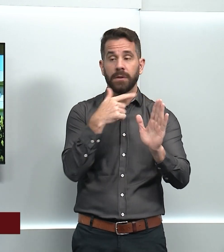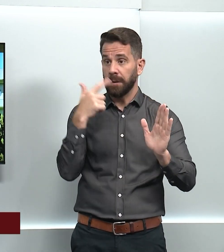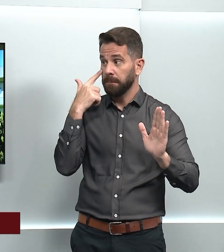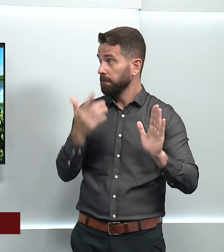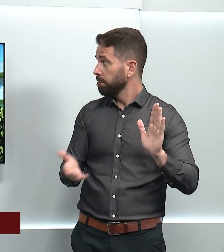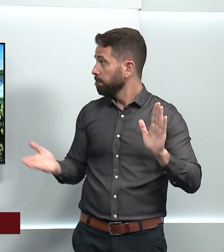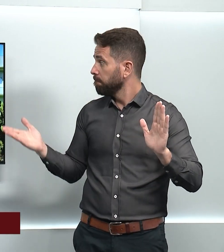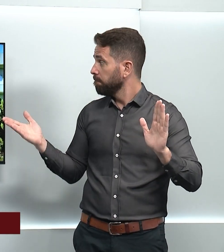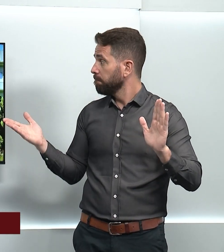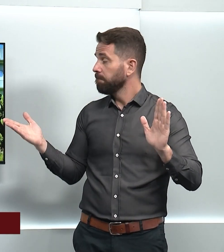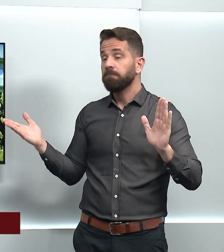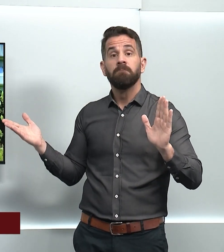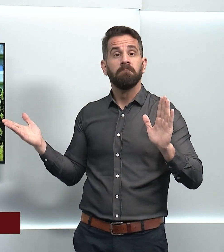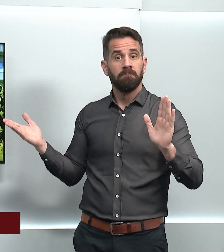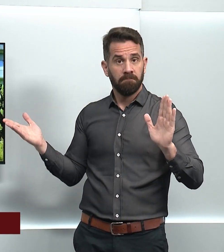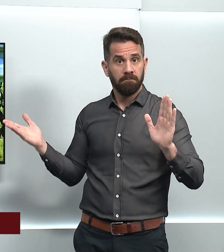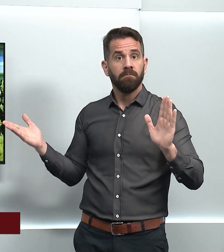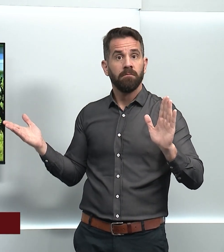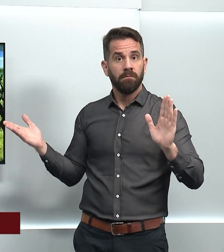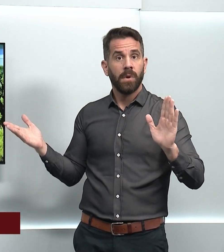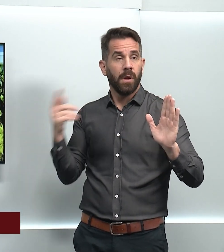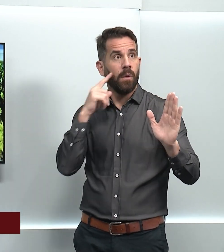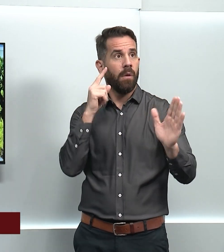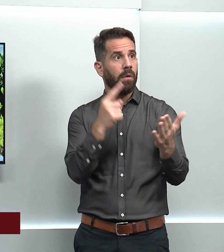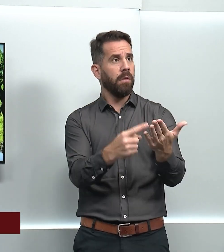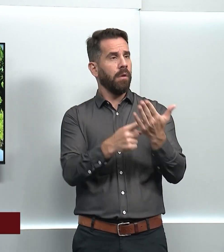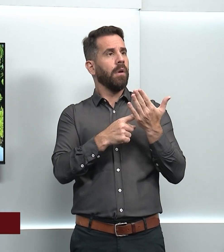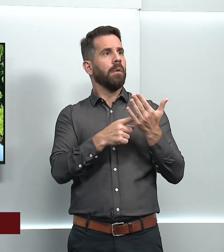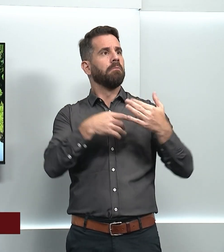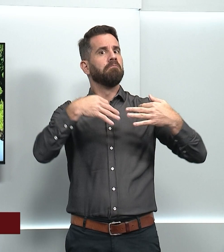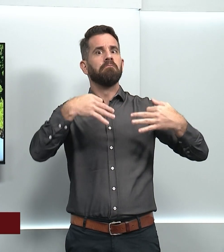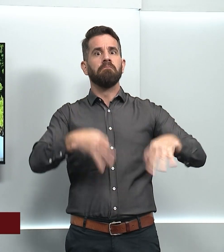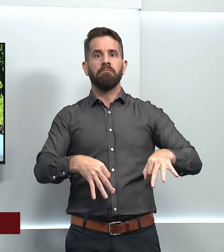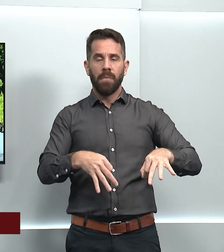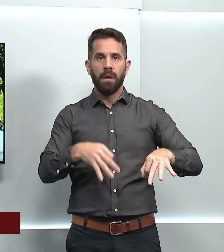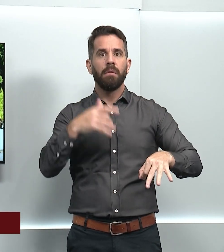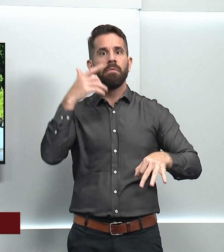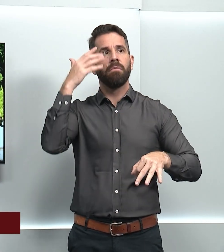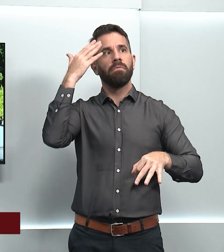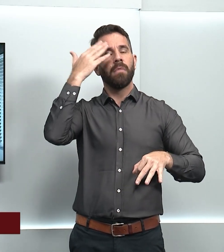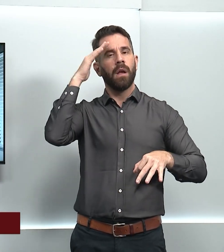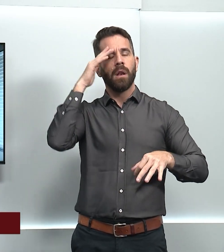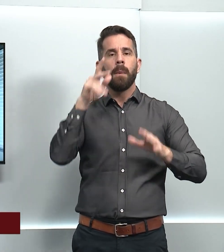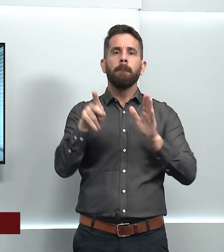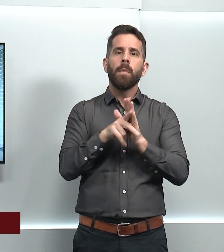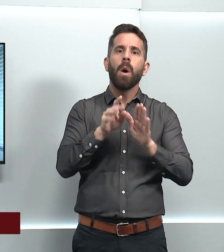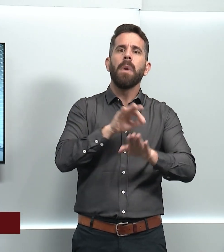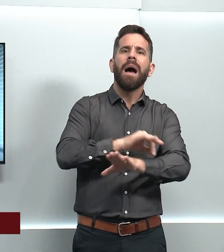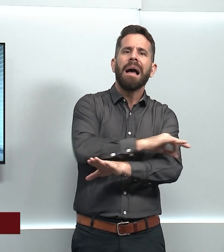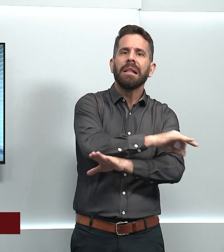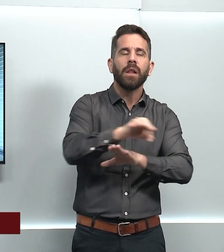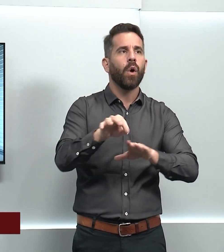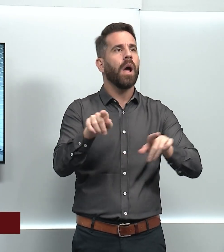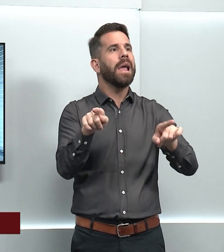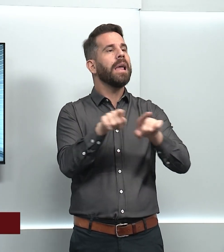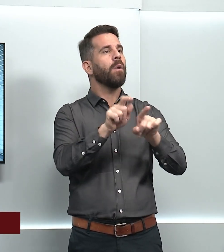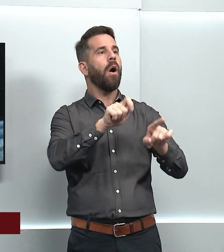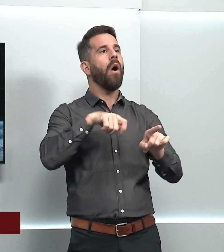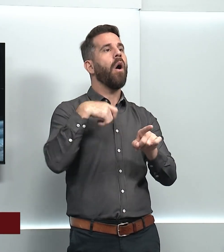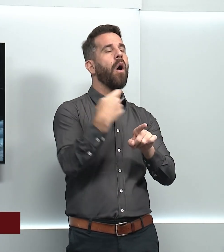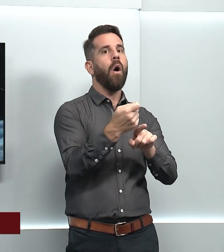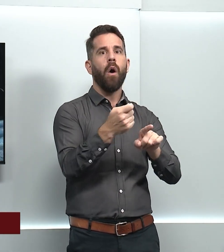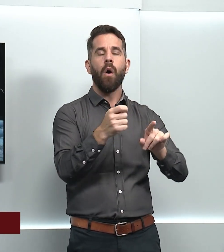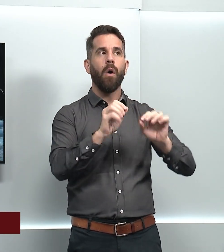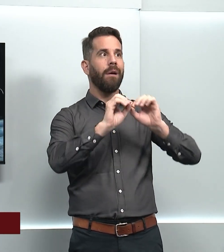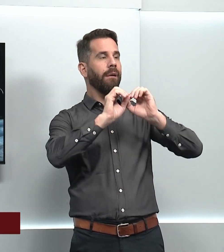de clareza, né? A palavra seria arquitetura clean, né? Art Deco.